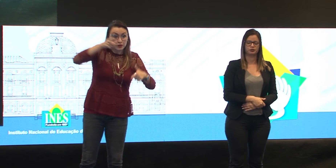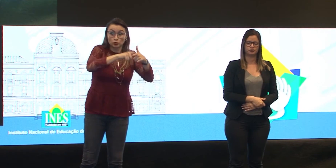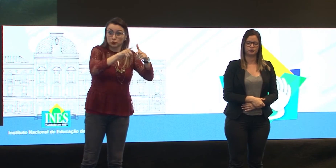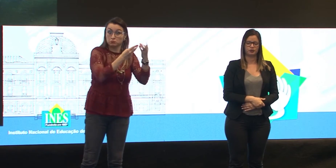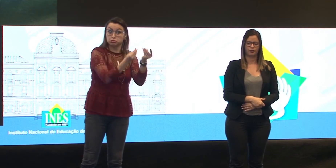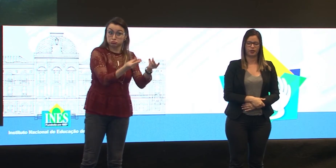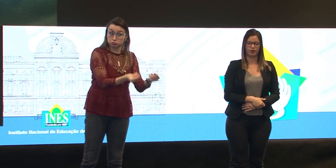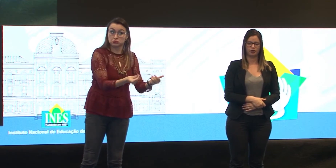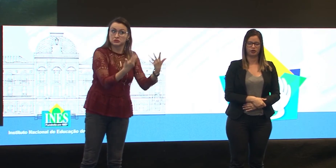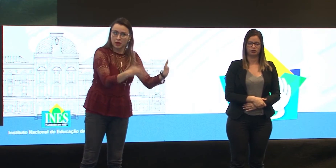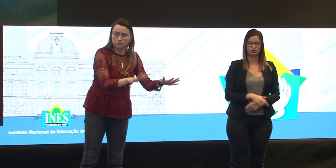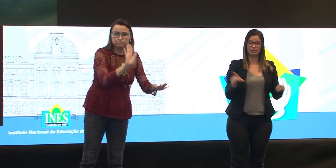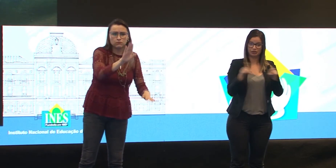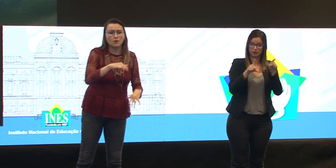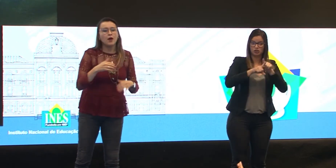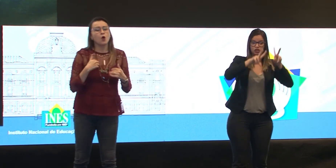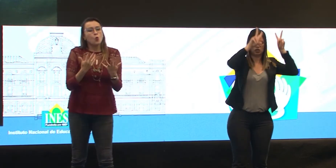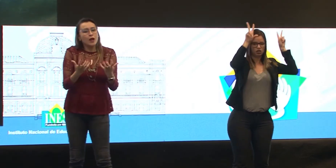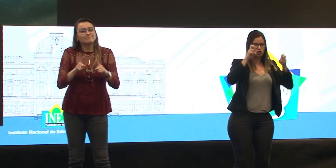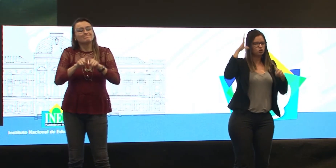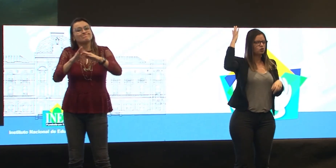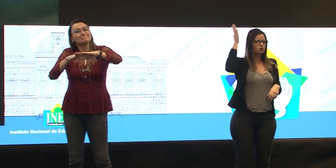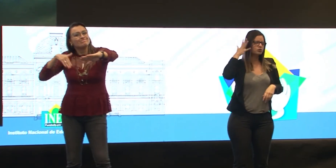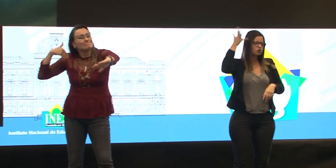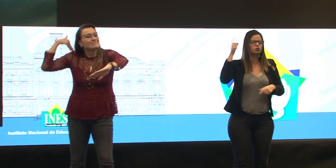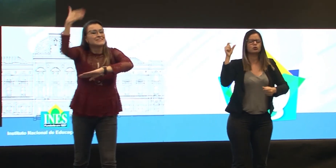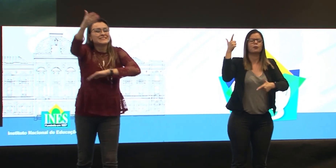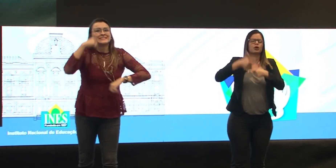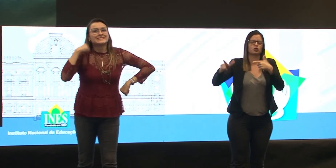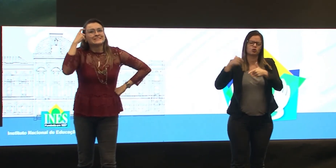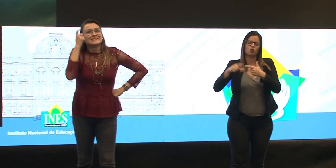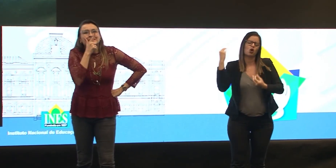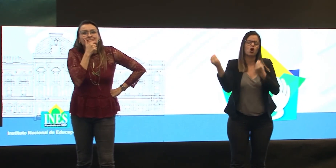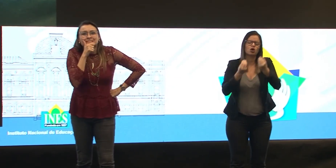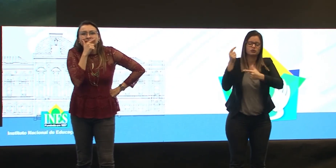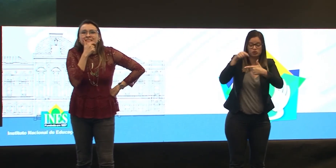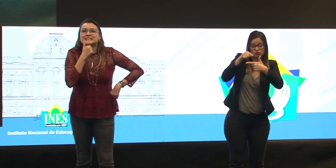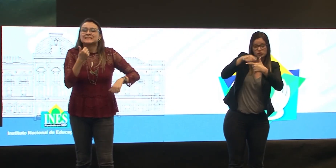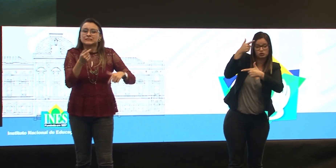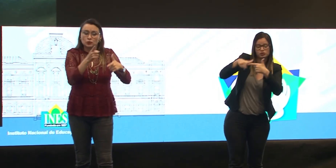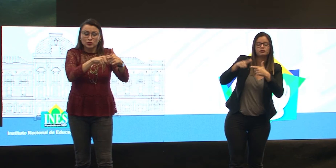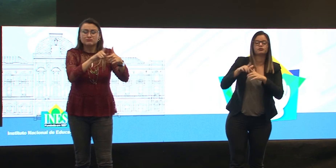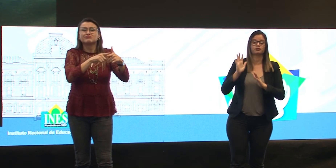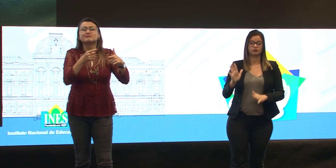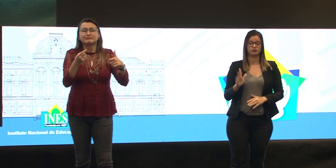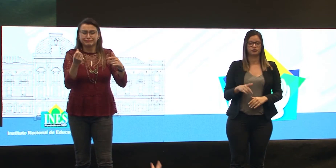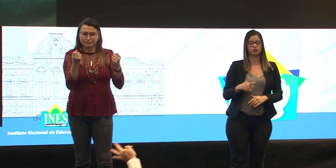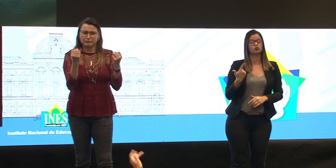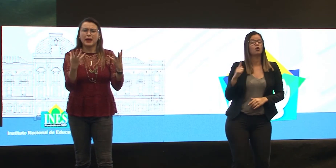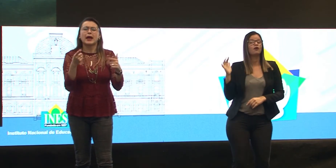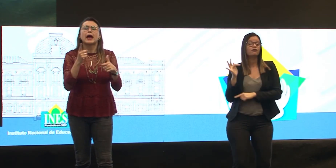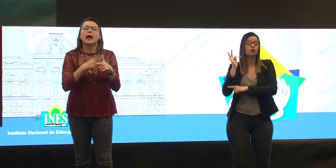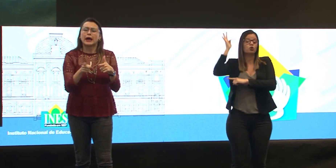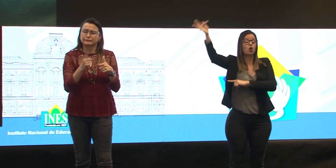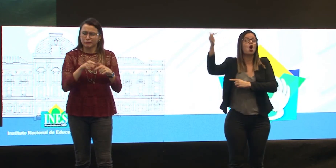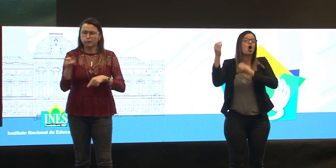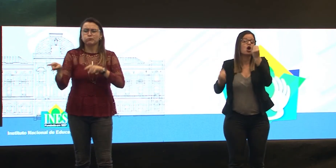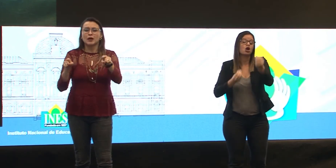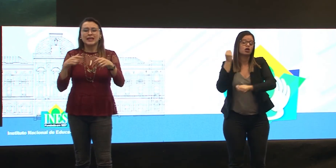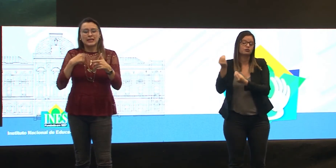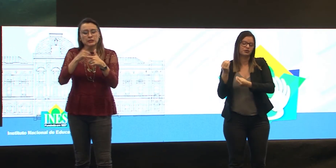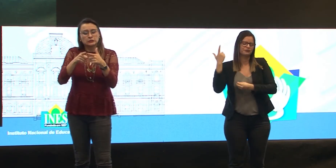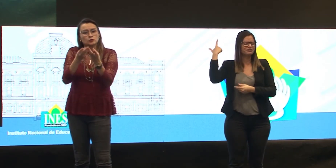materiais didático-pedagógicos. Bem, eu falei da resolução de alguns problemas, né, de algumas questões e como que eles